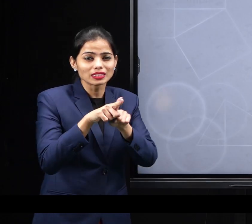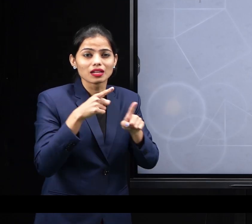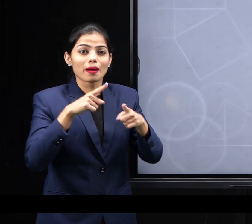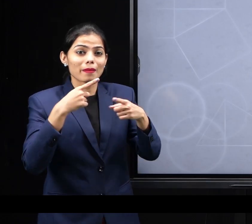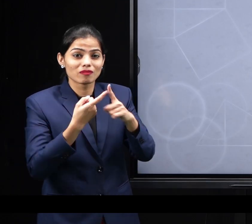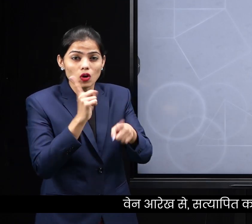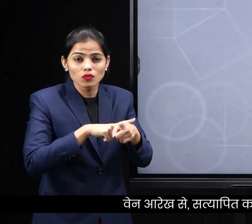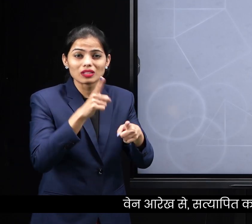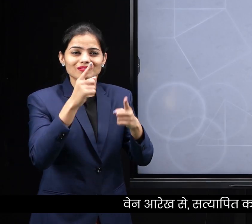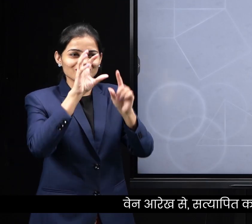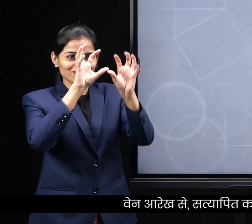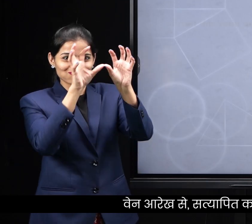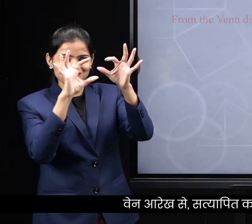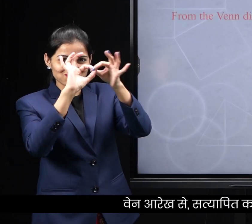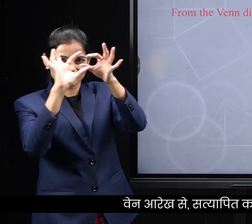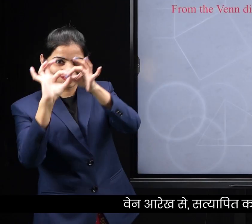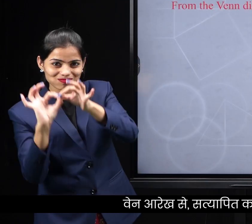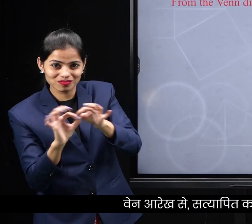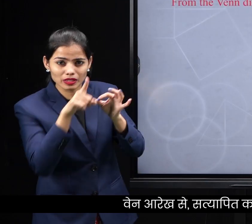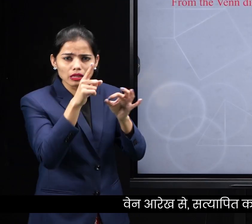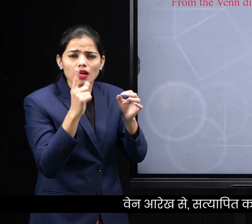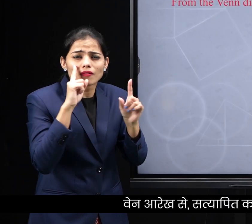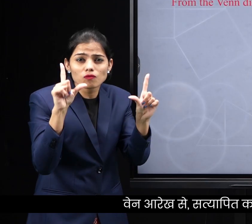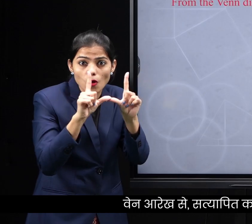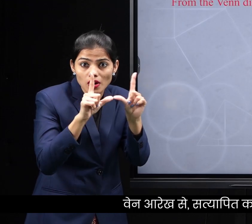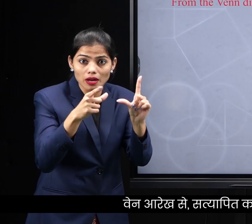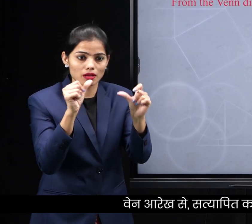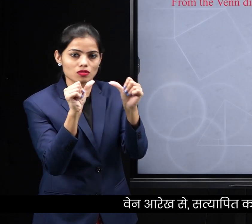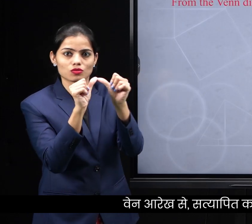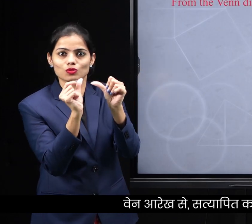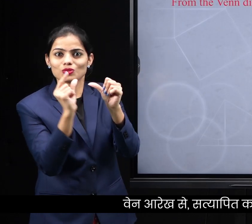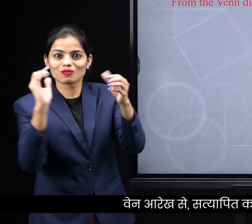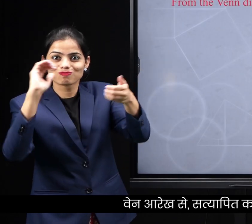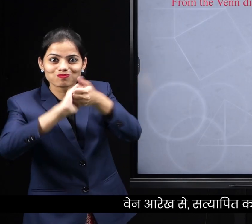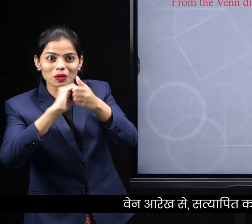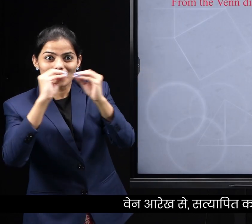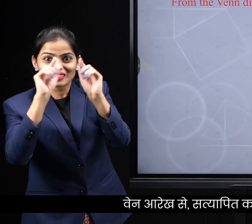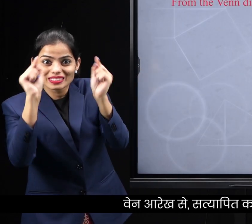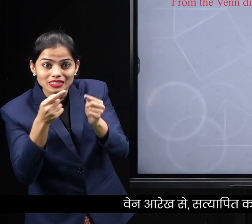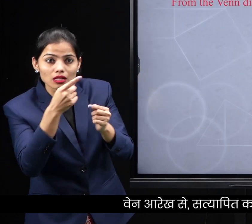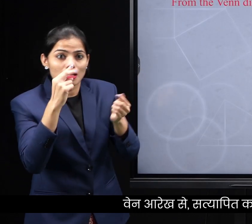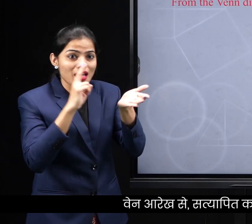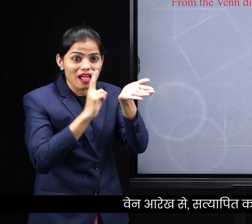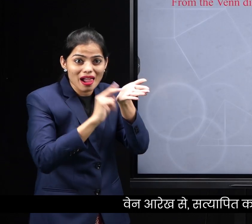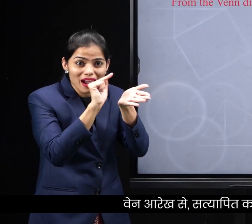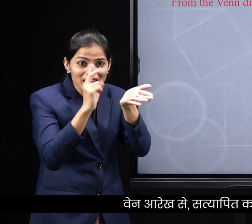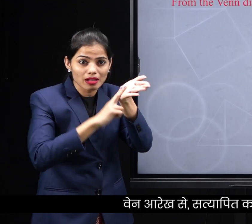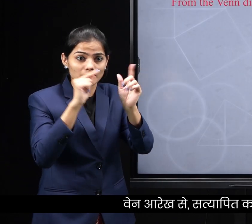उदाहरण वेन आरेख से सत्यापित करें कि n इंटू A यूनियन B इज इक्वल्स